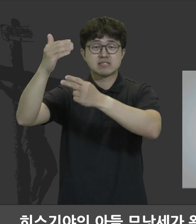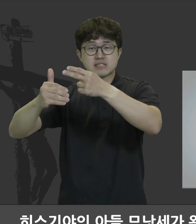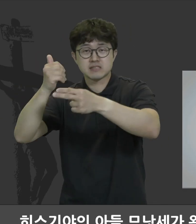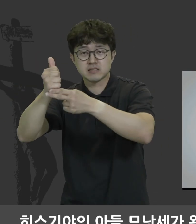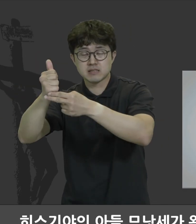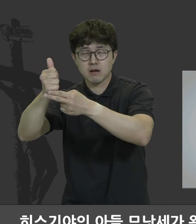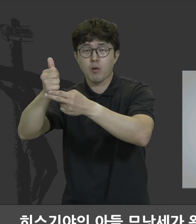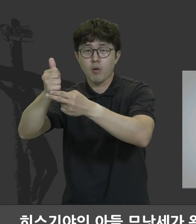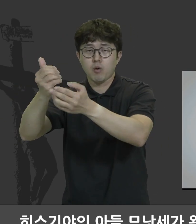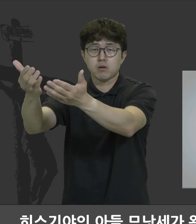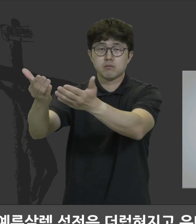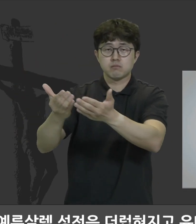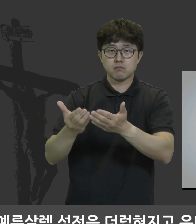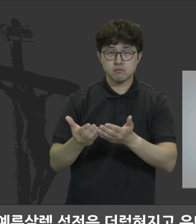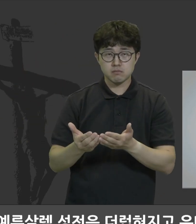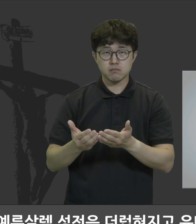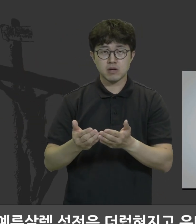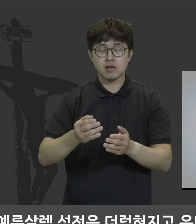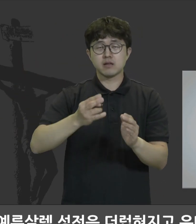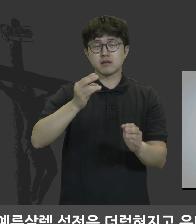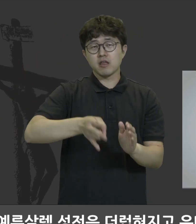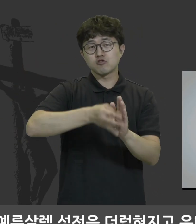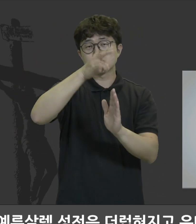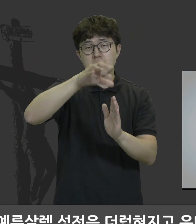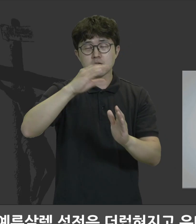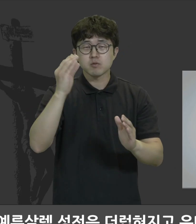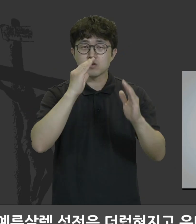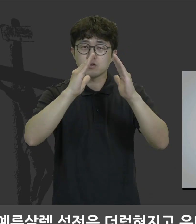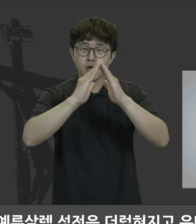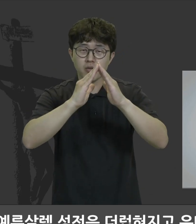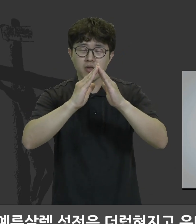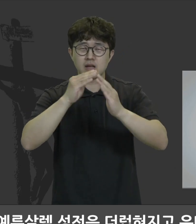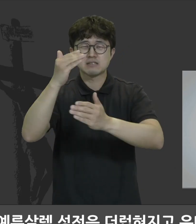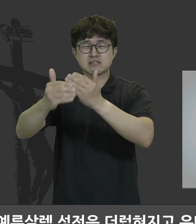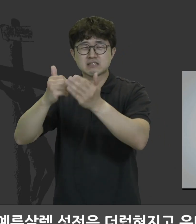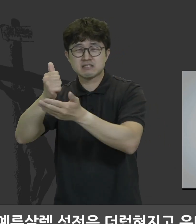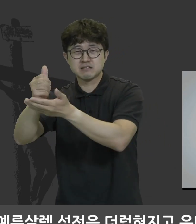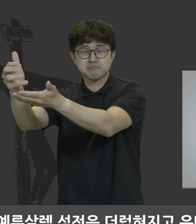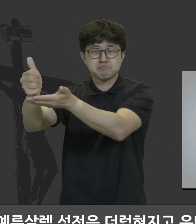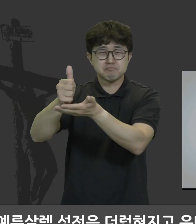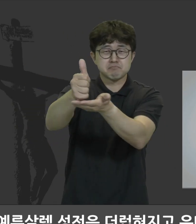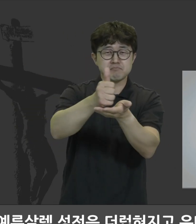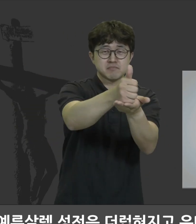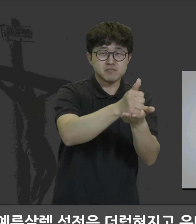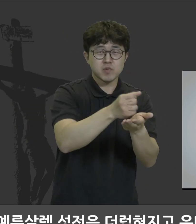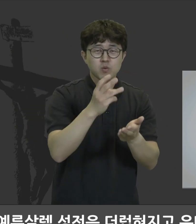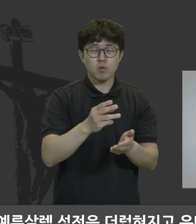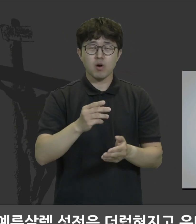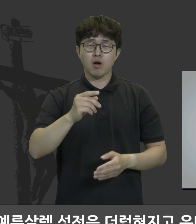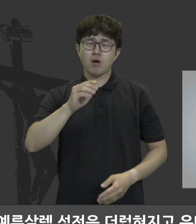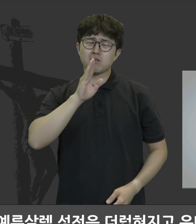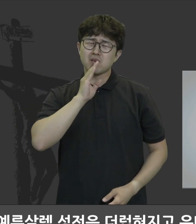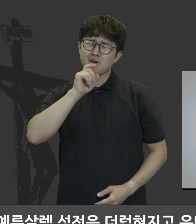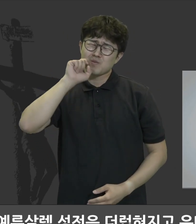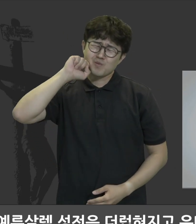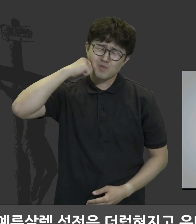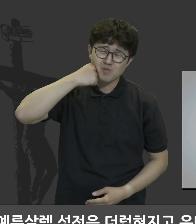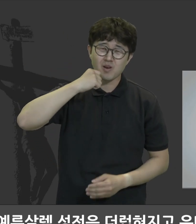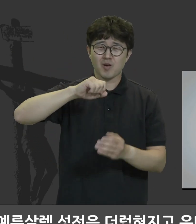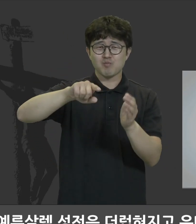받아들입니다. 예루살렘 성전은 더럽혀지고 유다는 회복할 수 없을 만큼 무너져 내리며 최악의 상태가